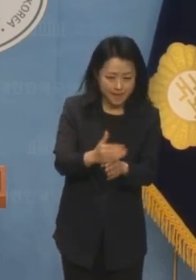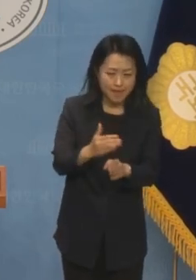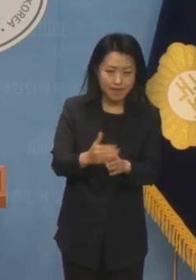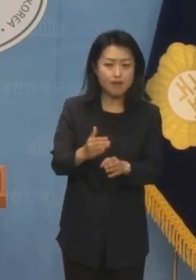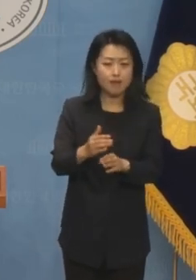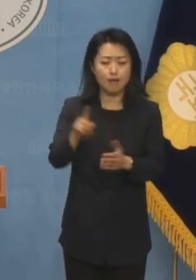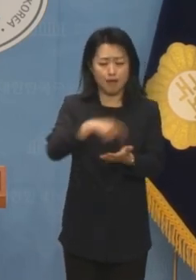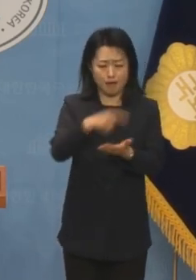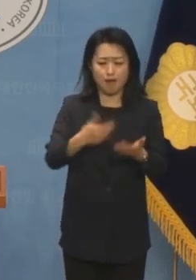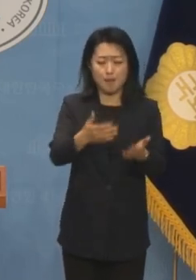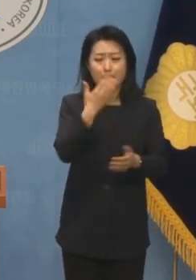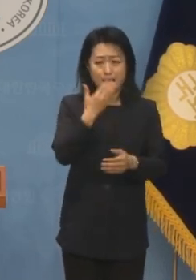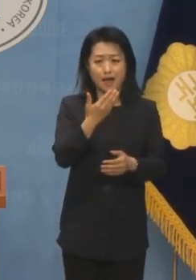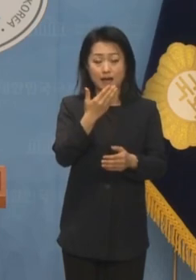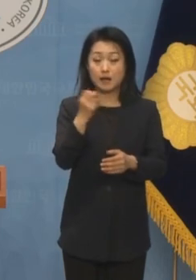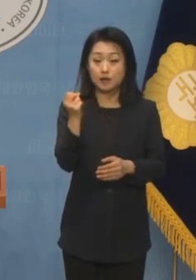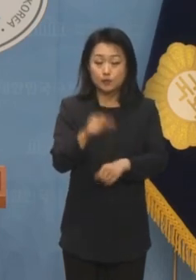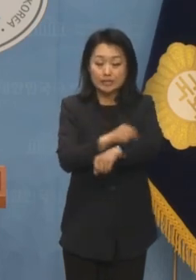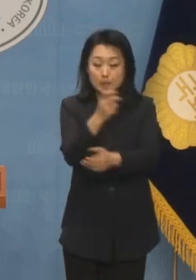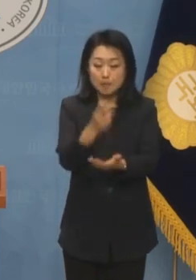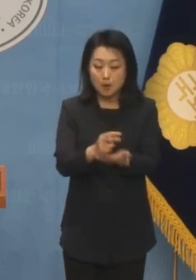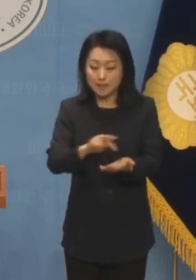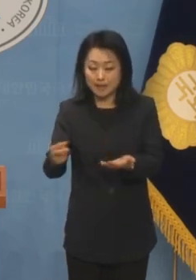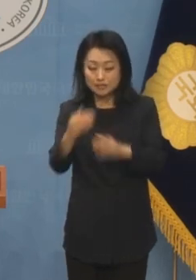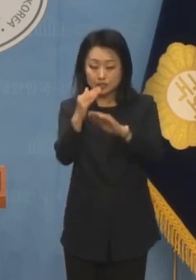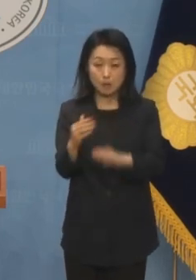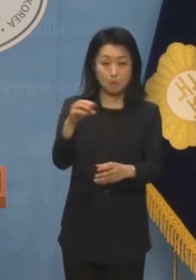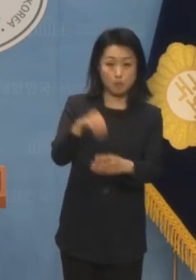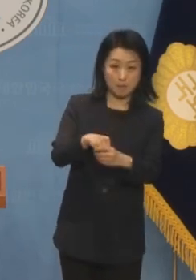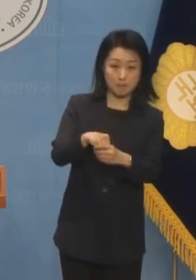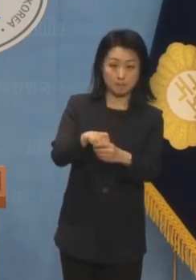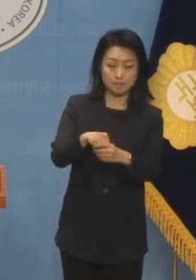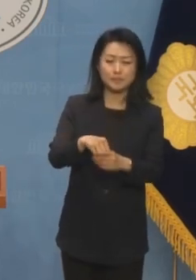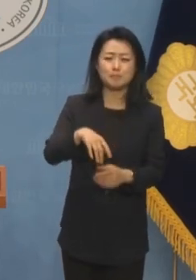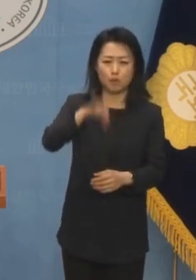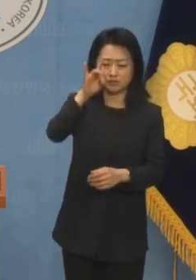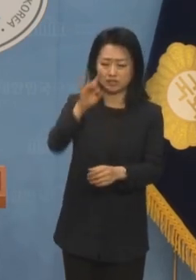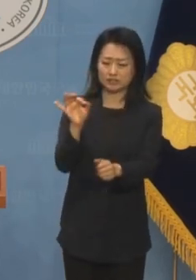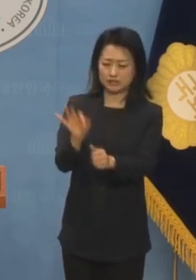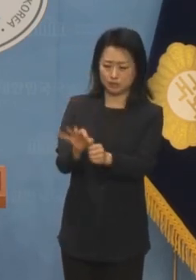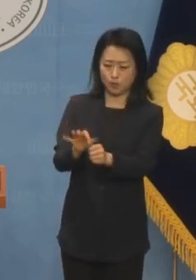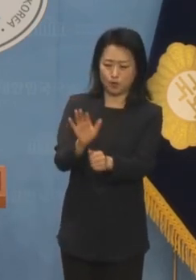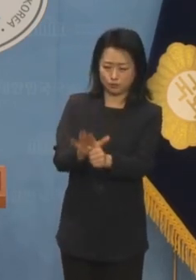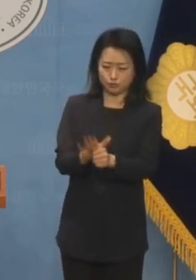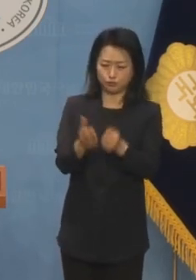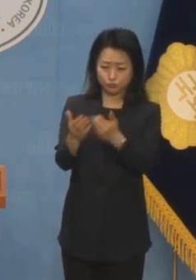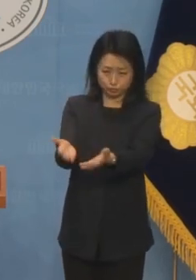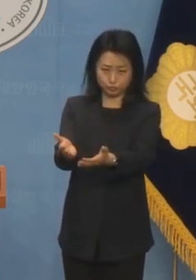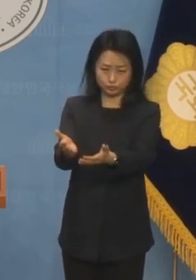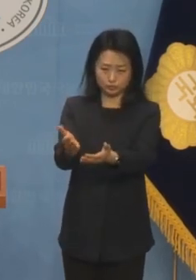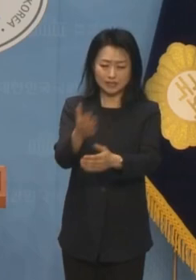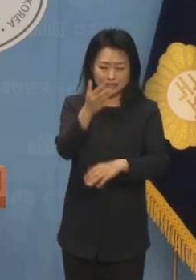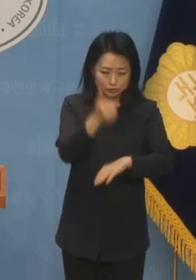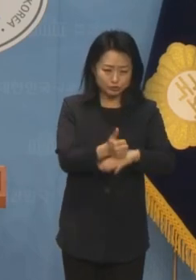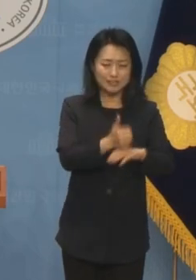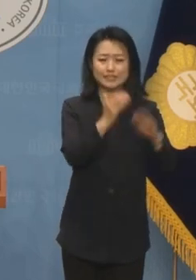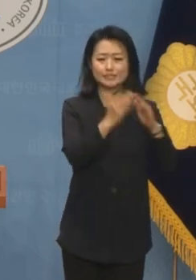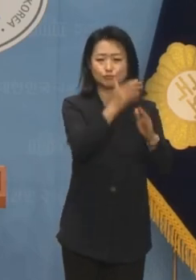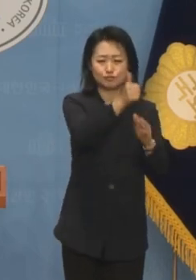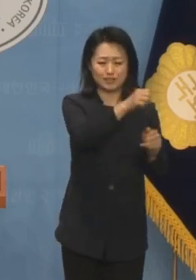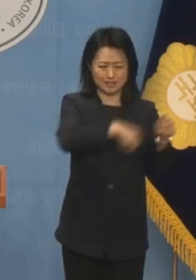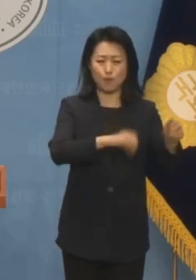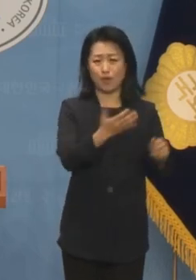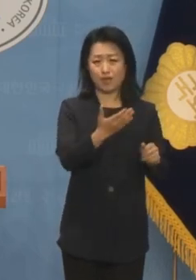있습니다. 특별법 개정안에 포함된 선구제 후회수 방안도 마찬가지입니다.